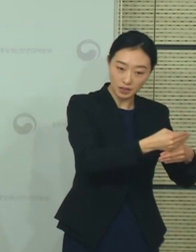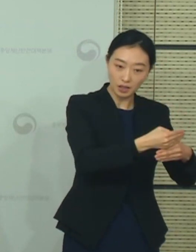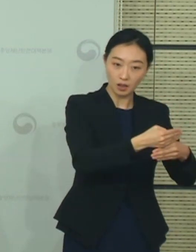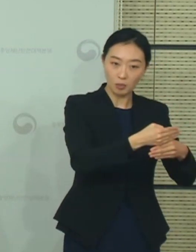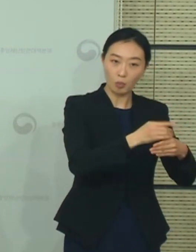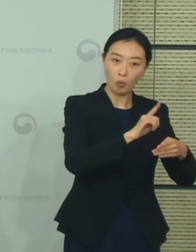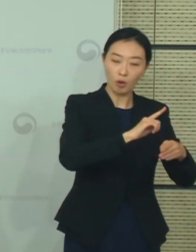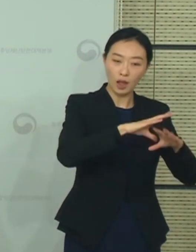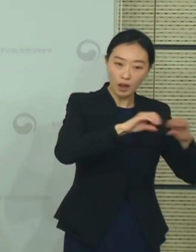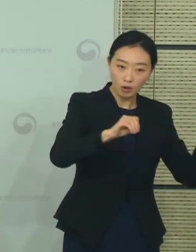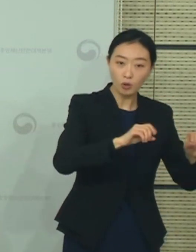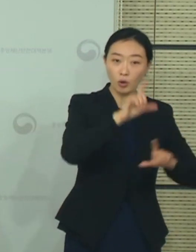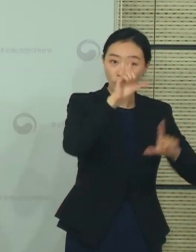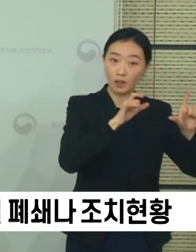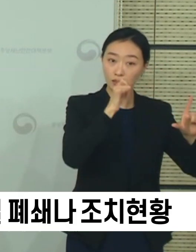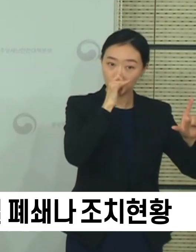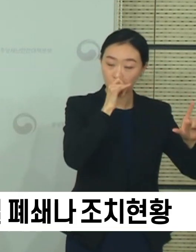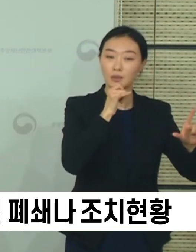싶습니다.